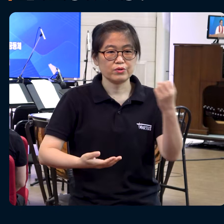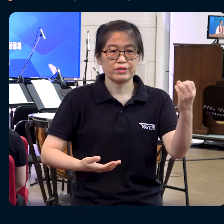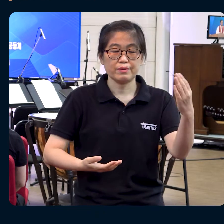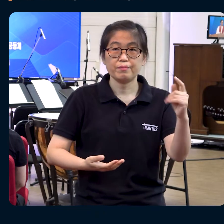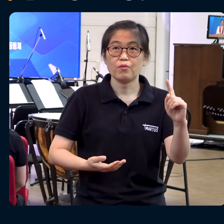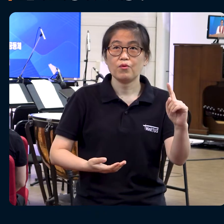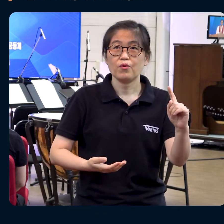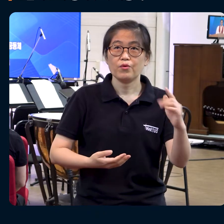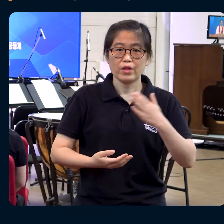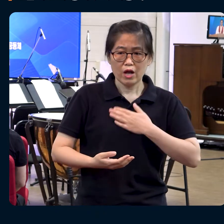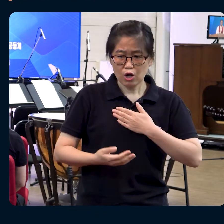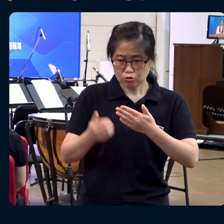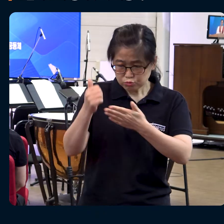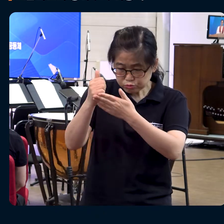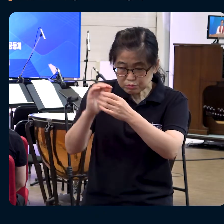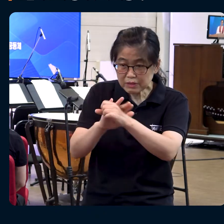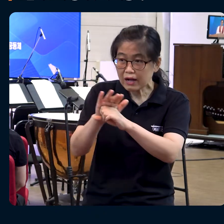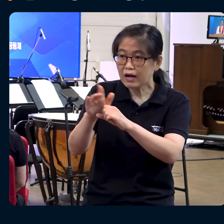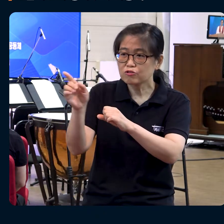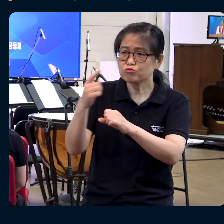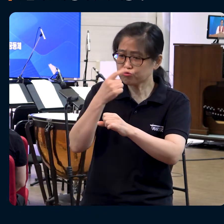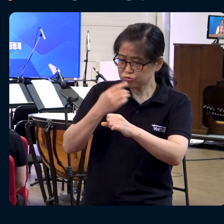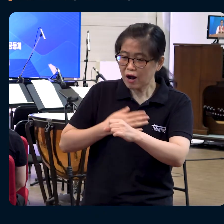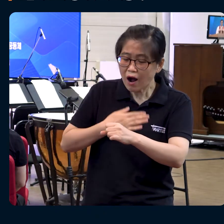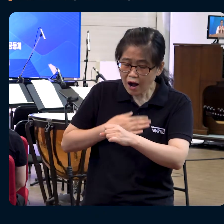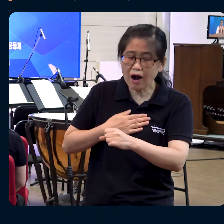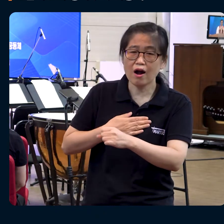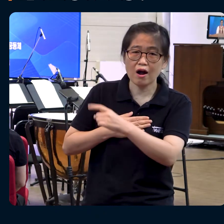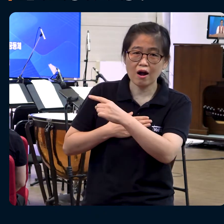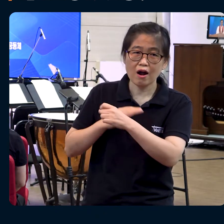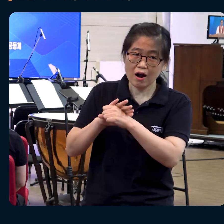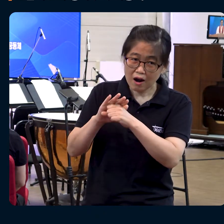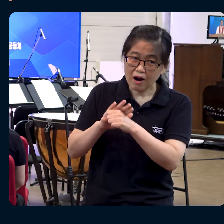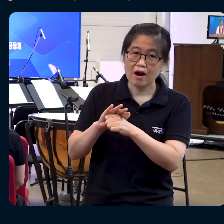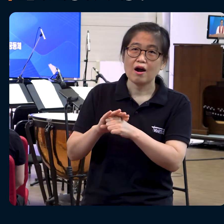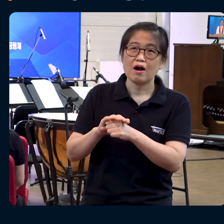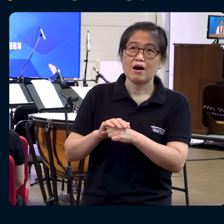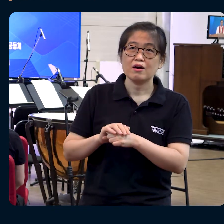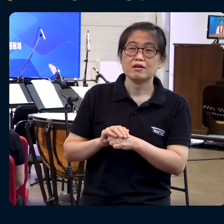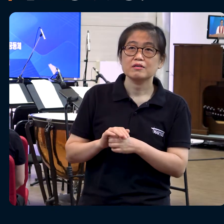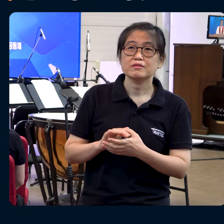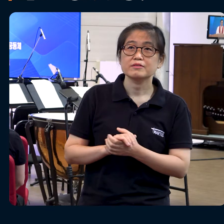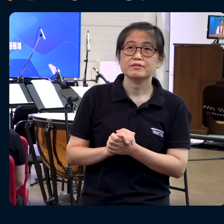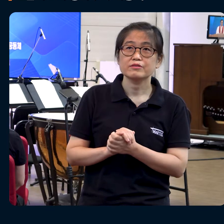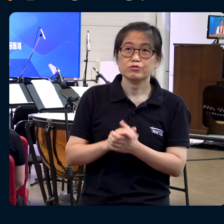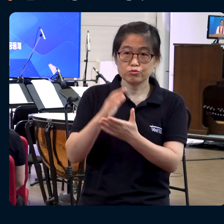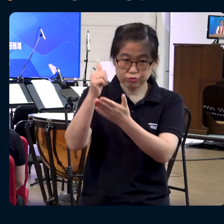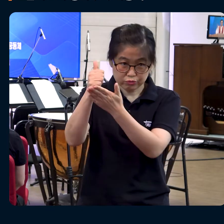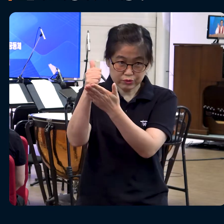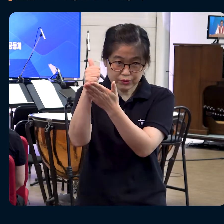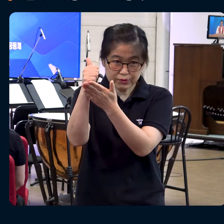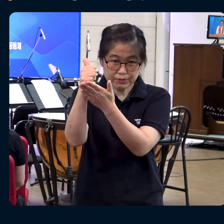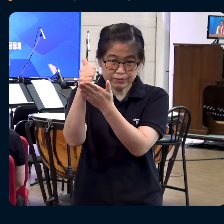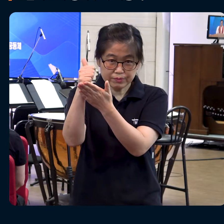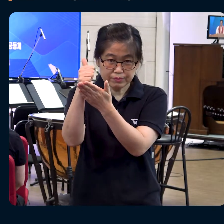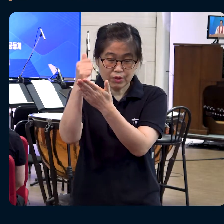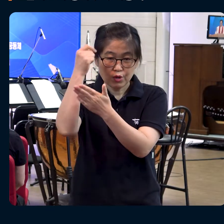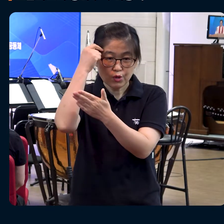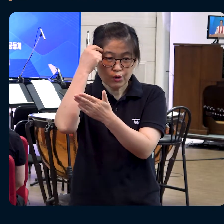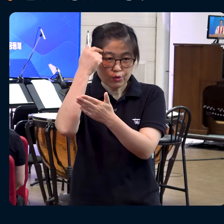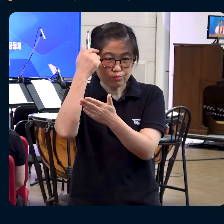그때 베드로가 내가 주님 사랑하는 줄 주께서 아십니다 하면서 사랑한다고 고백하니까